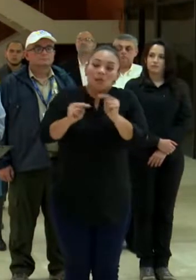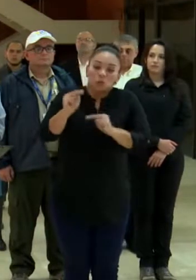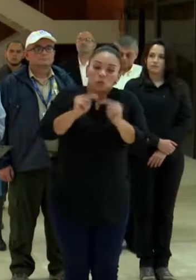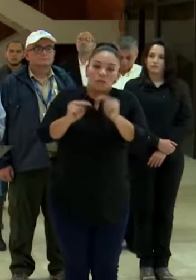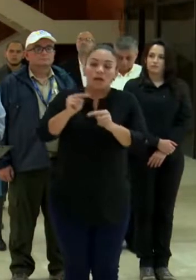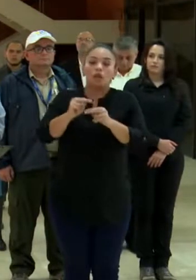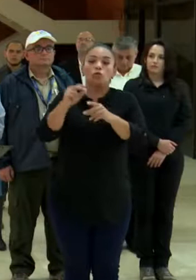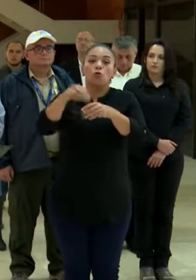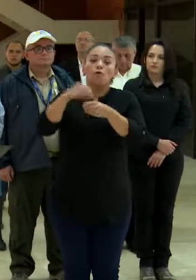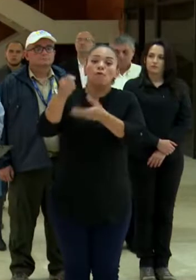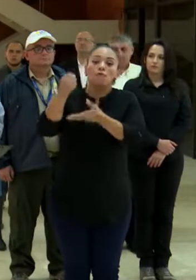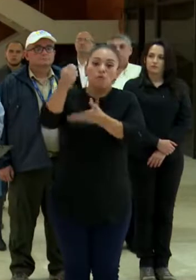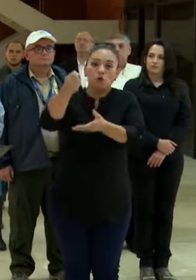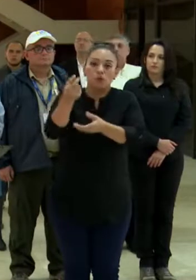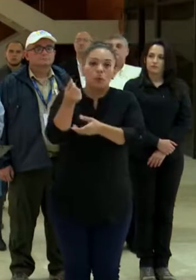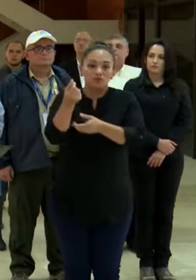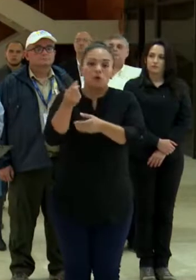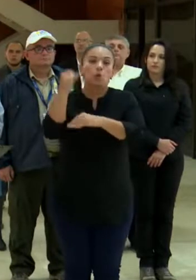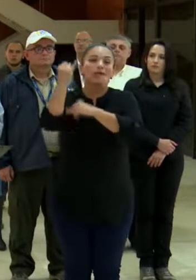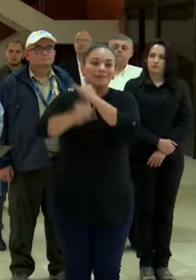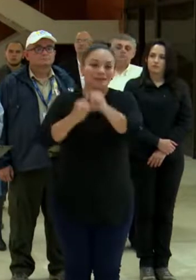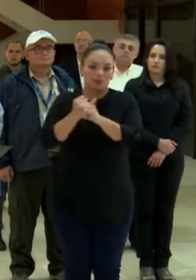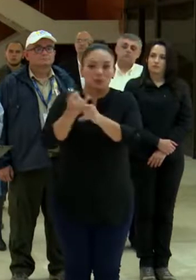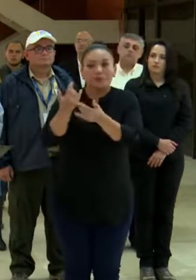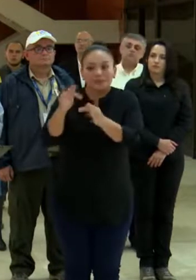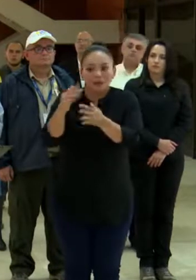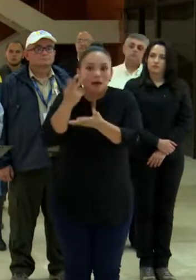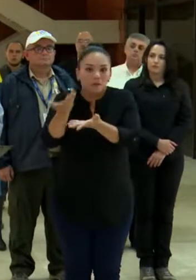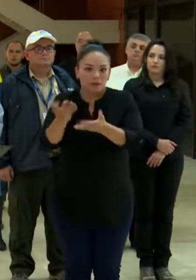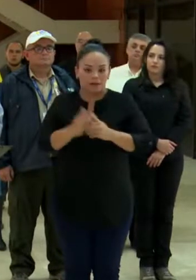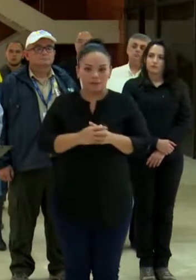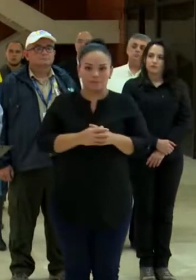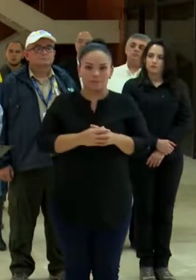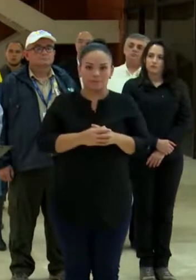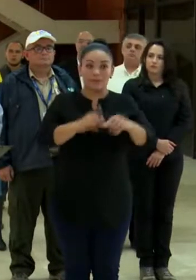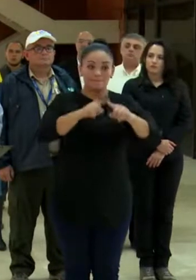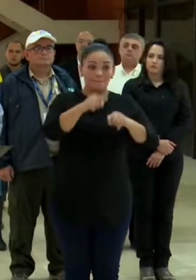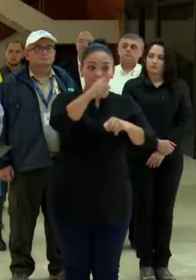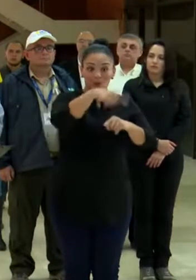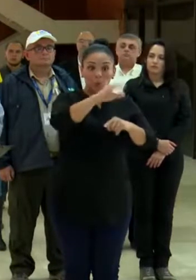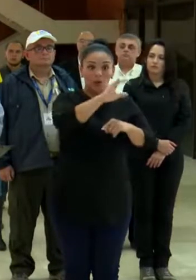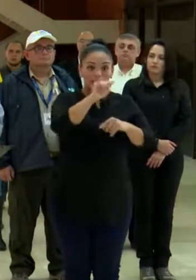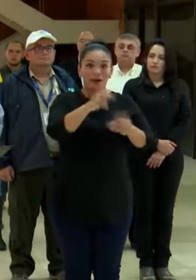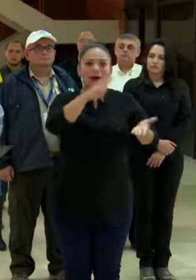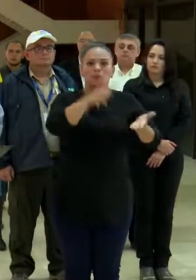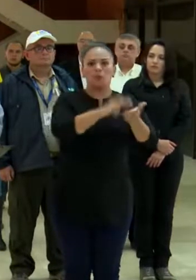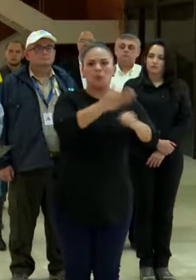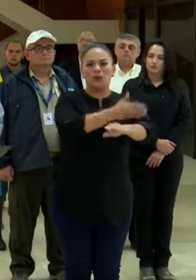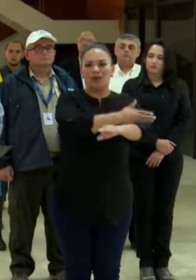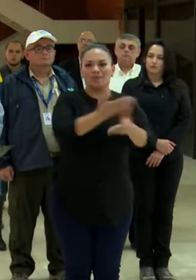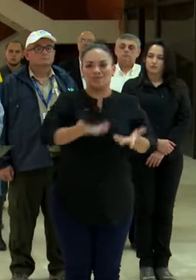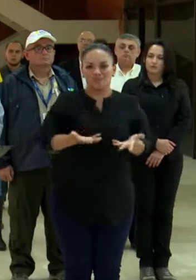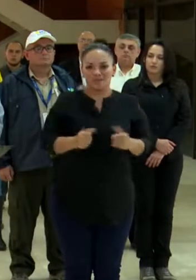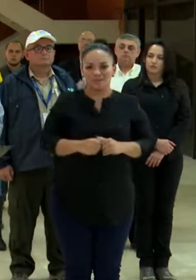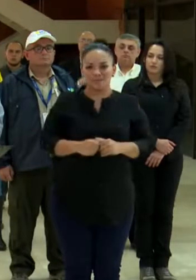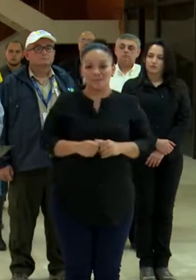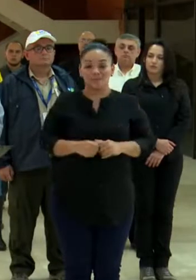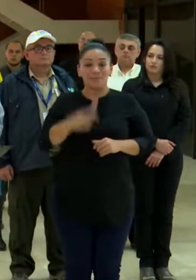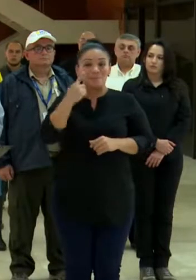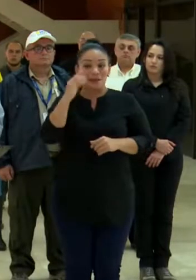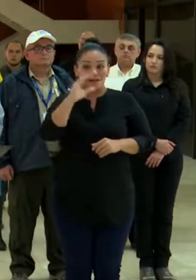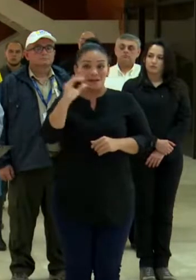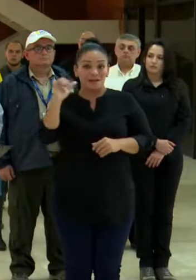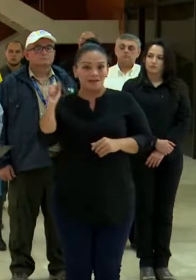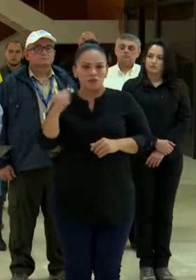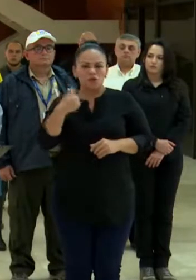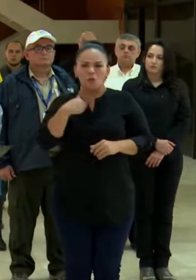Monetario Internacional. Se aprobó sin anticipación, de hecho, en la caja. Yo me enteré